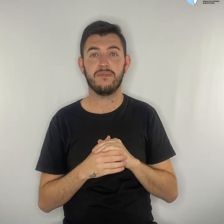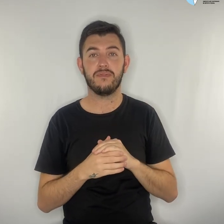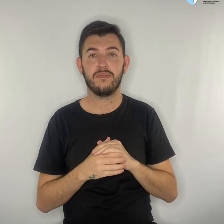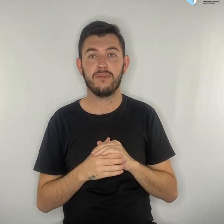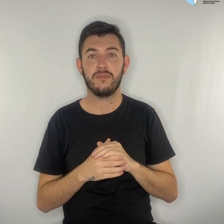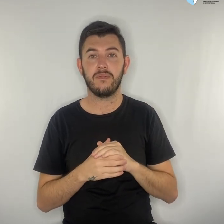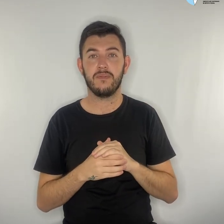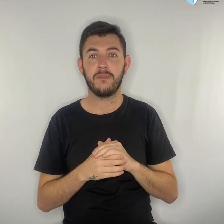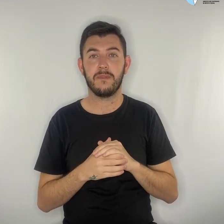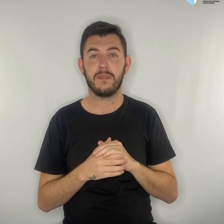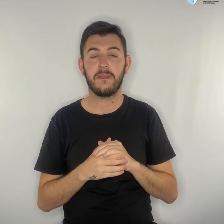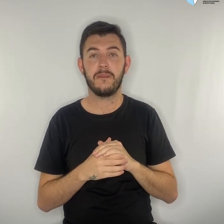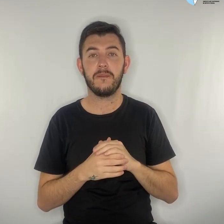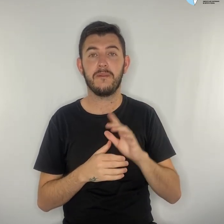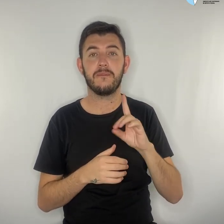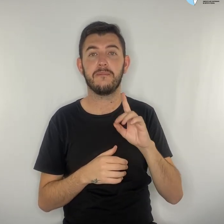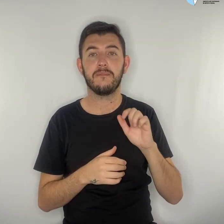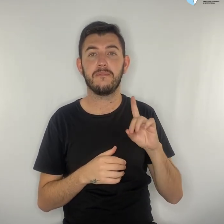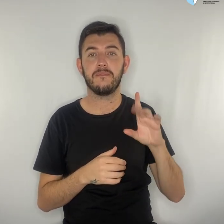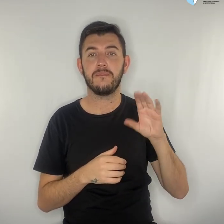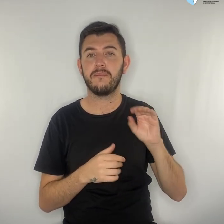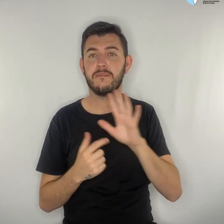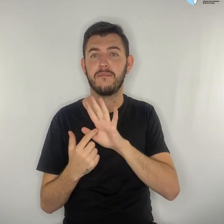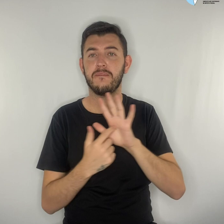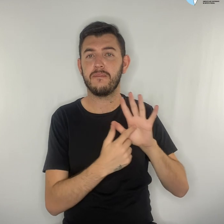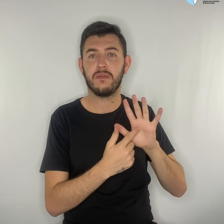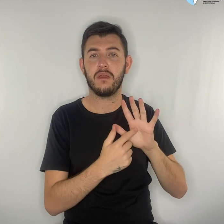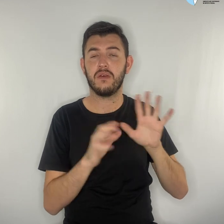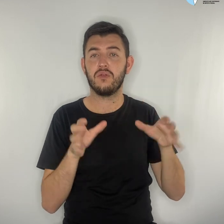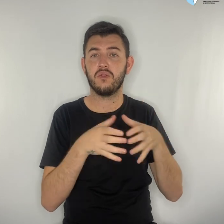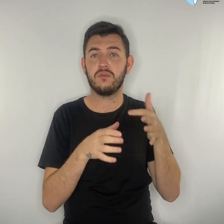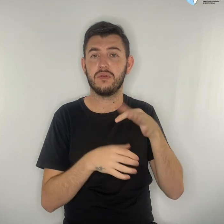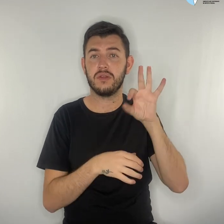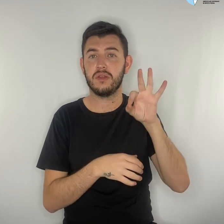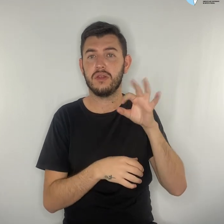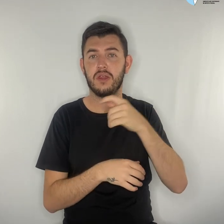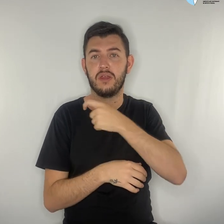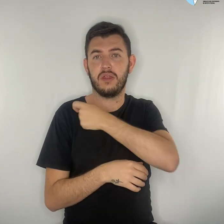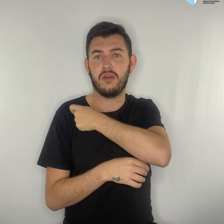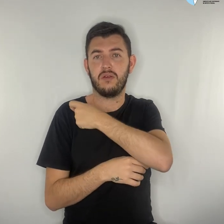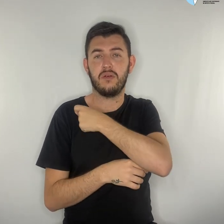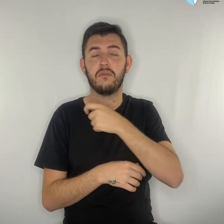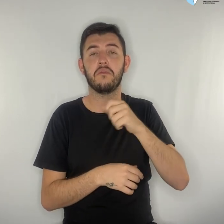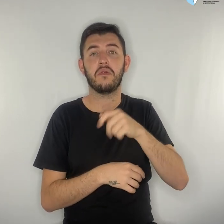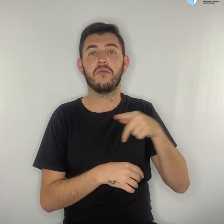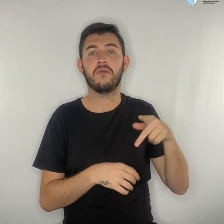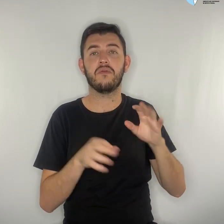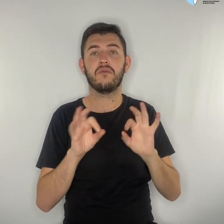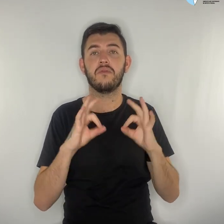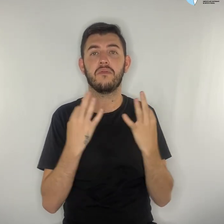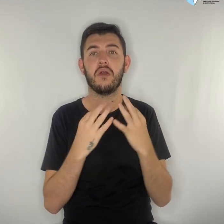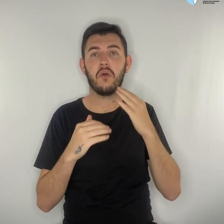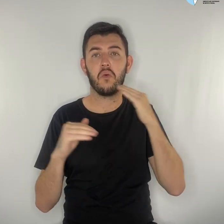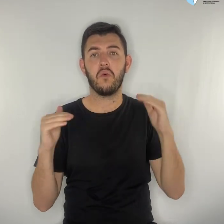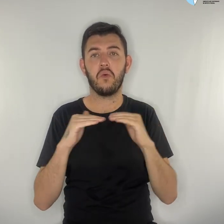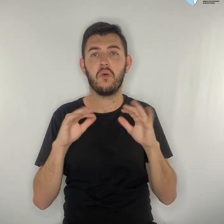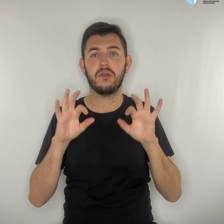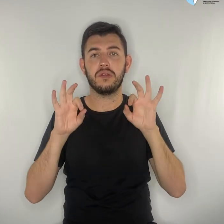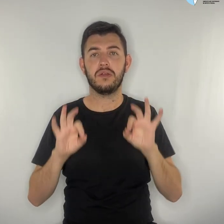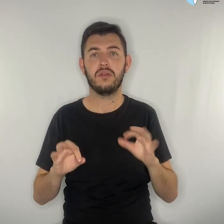estudantes, professores e familiares concordam que o governo estadual deveria investir